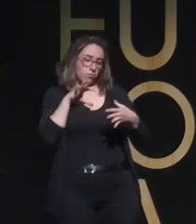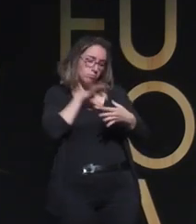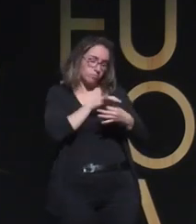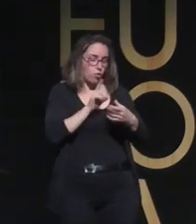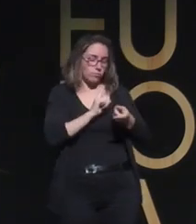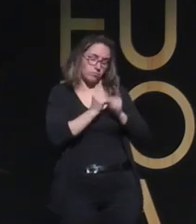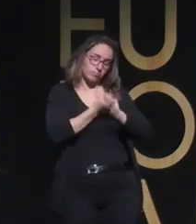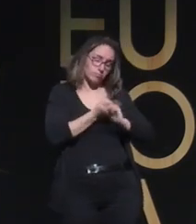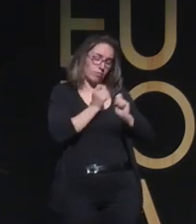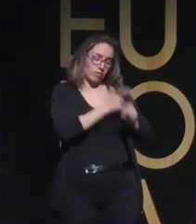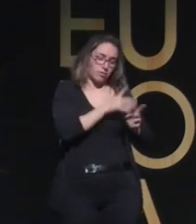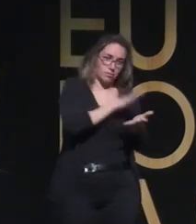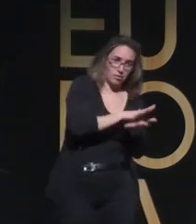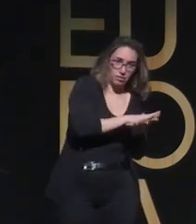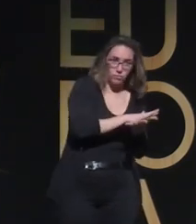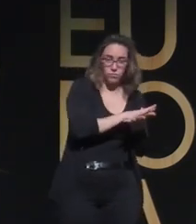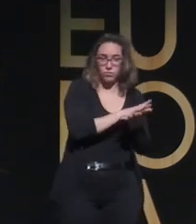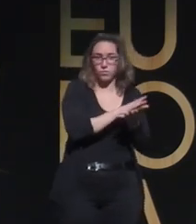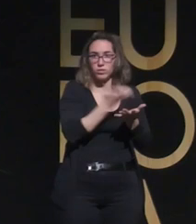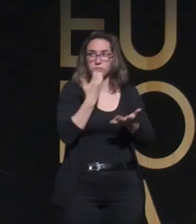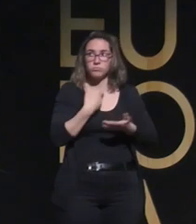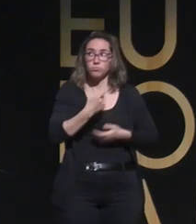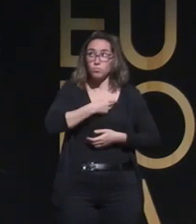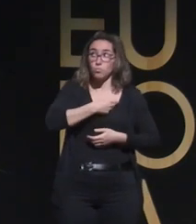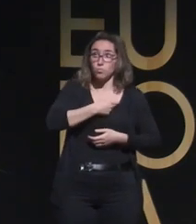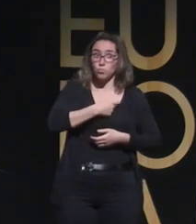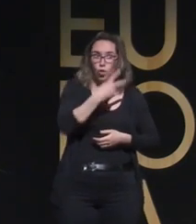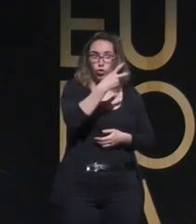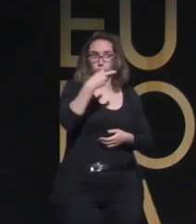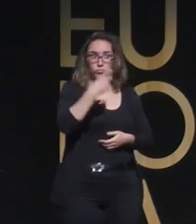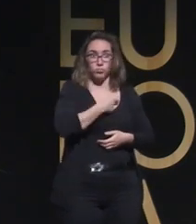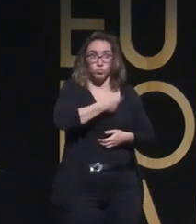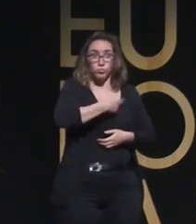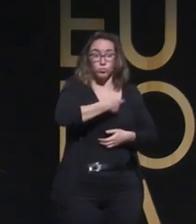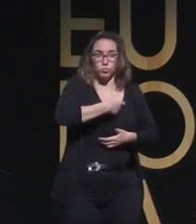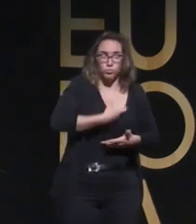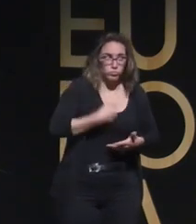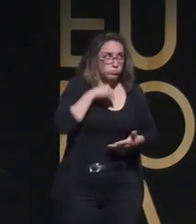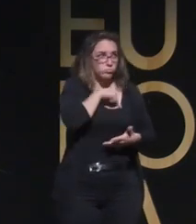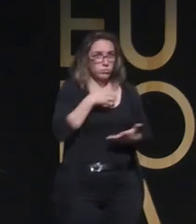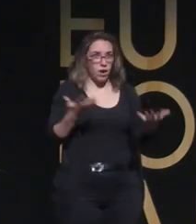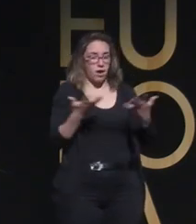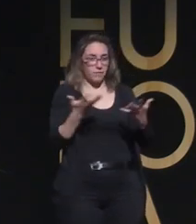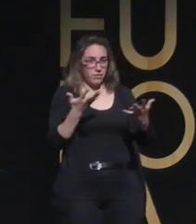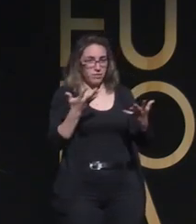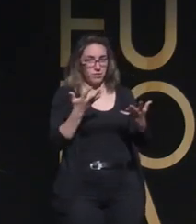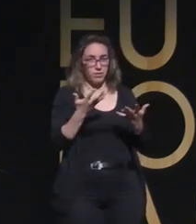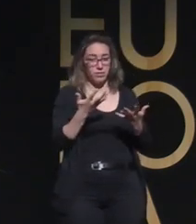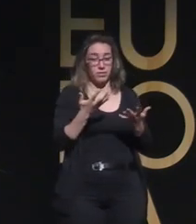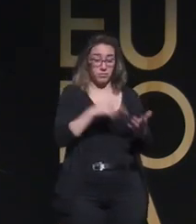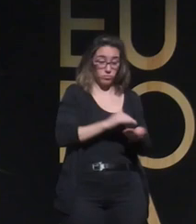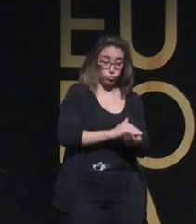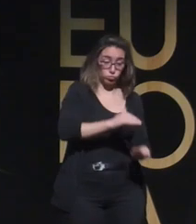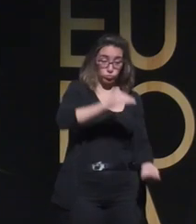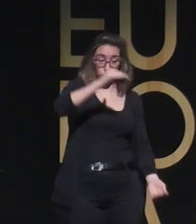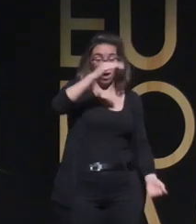¿no? Claro, si el bebé lo que percibe es que ese corazón va a 200, hay algo que es mucho más grave de lo que realmente puede percibir. Entonces, cuando ya son adolescentes, el hecho de que